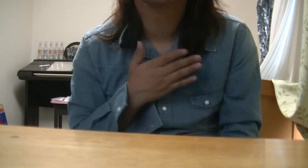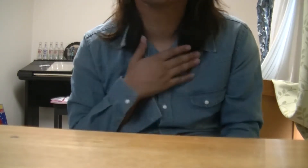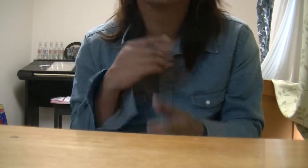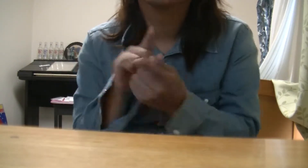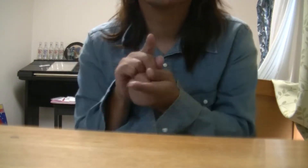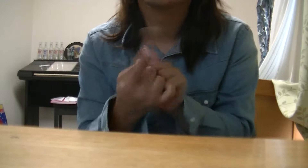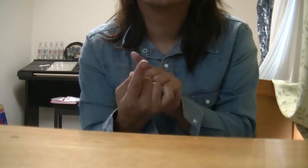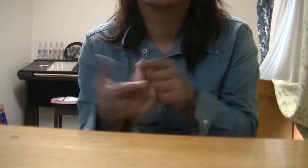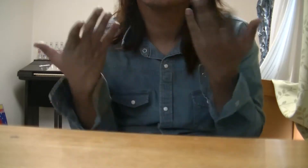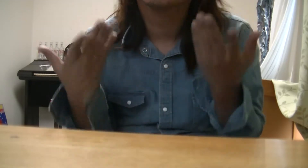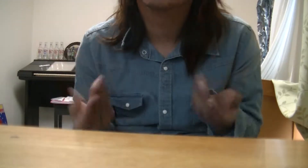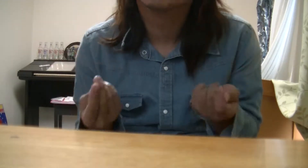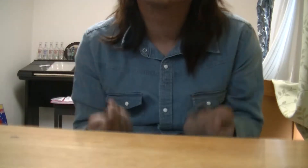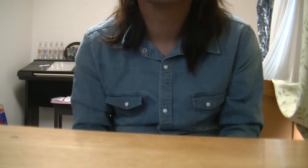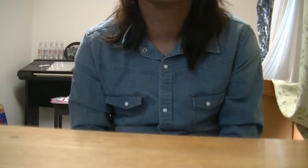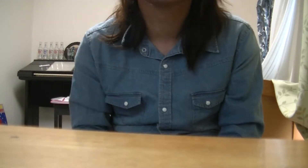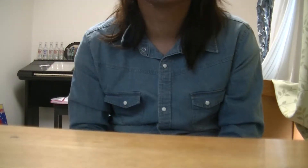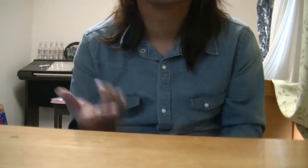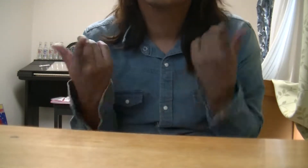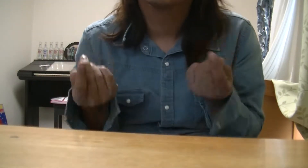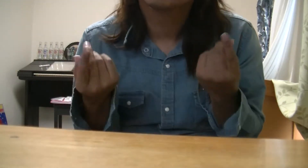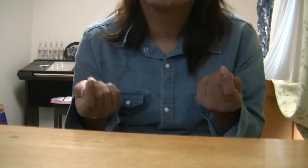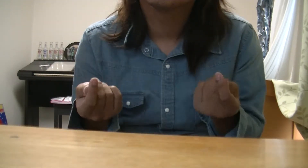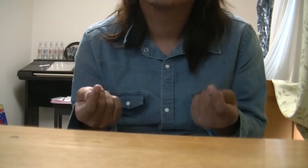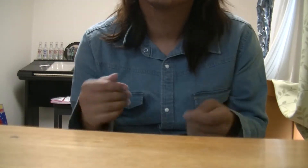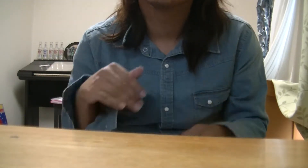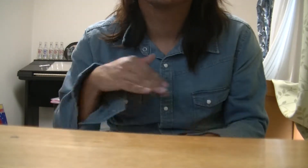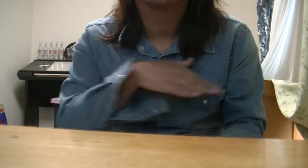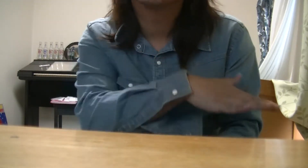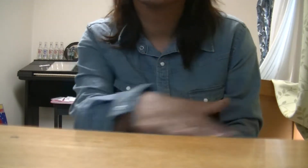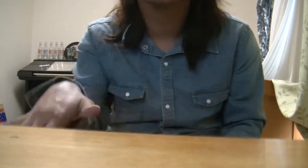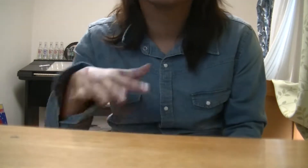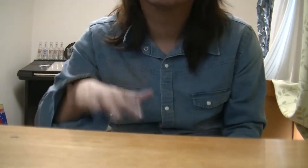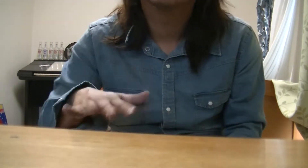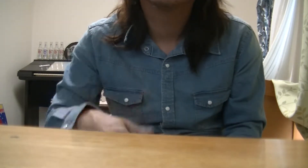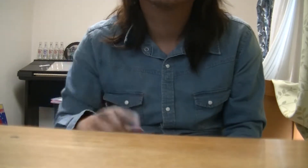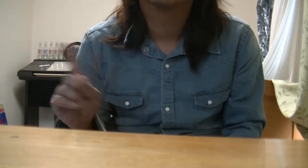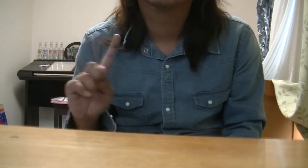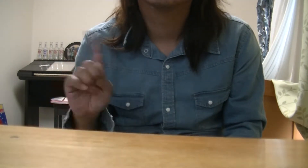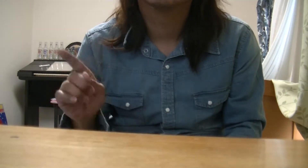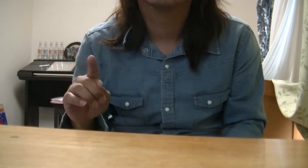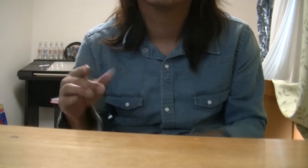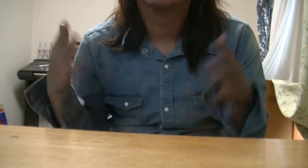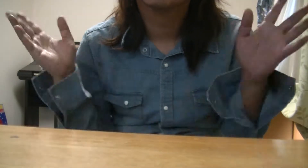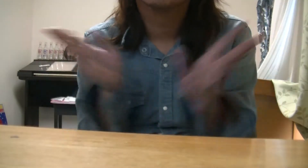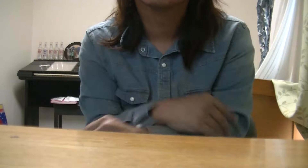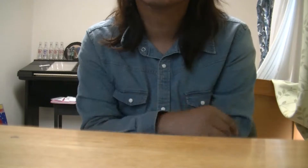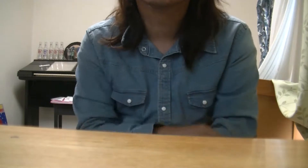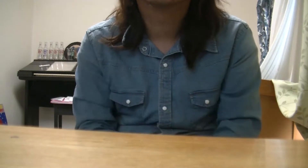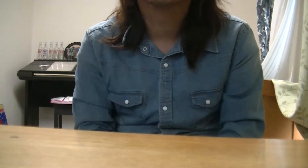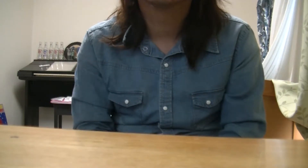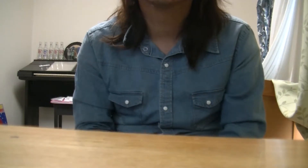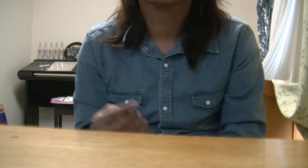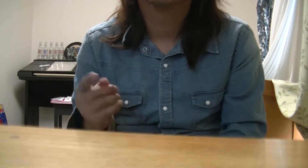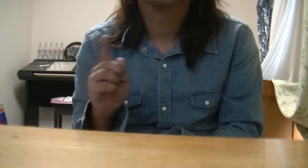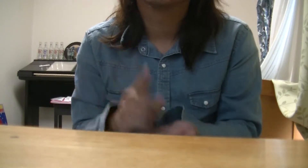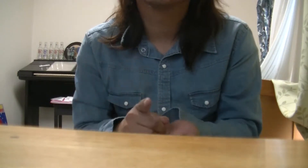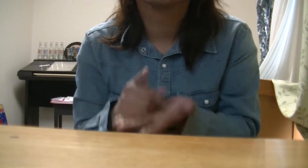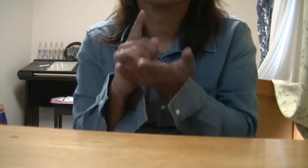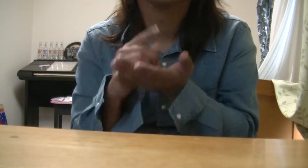です。そうですよね。部下のみんなが何の反応もなかったってことはリーダーが変わってないっていうことじゃない